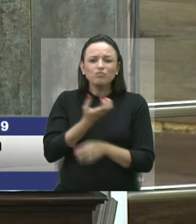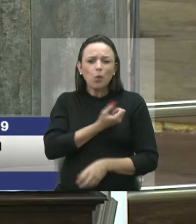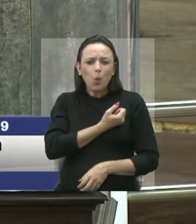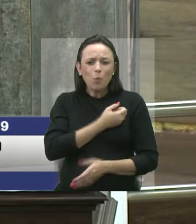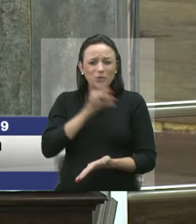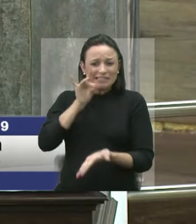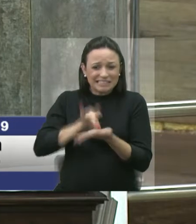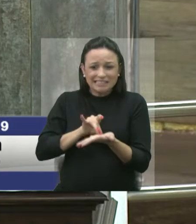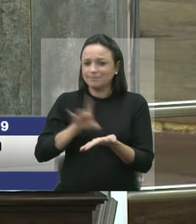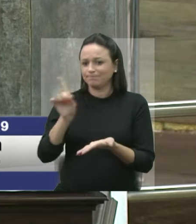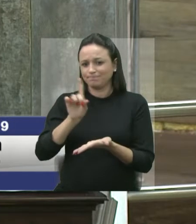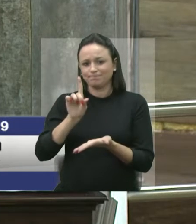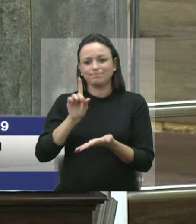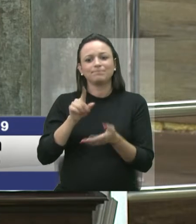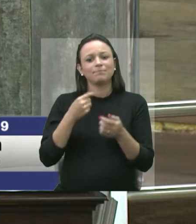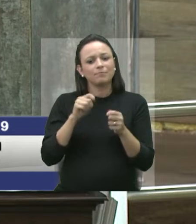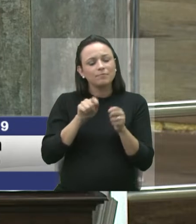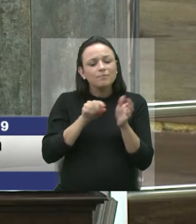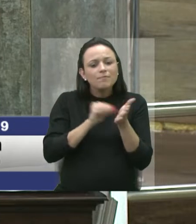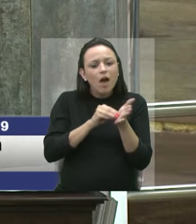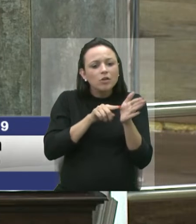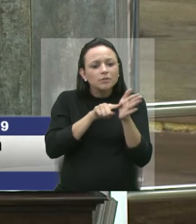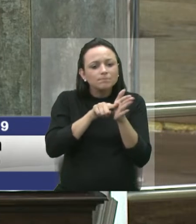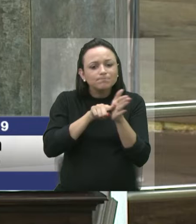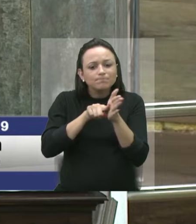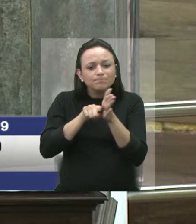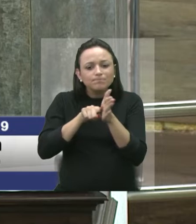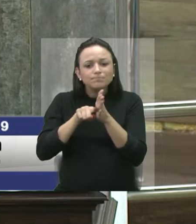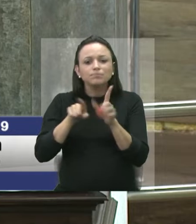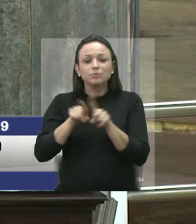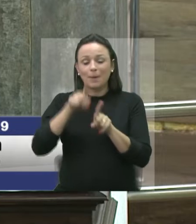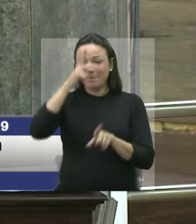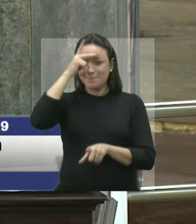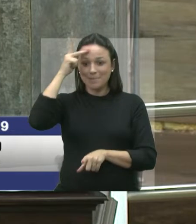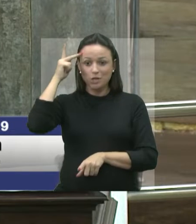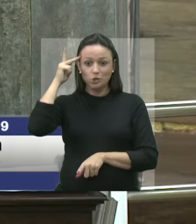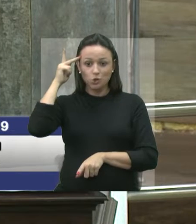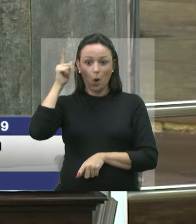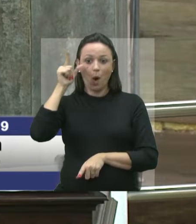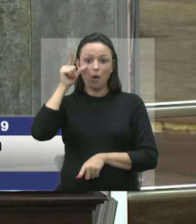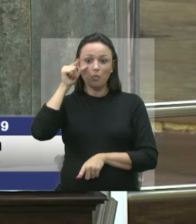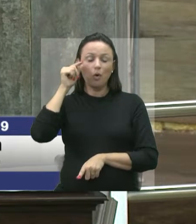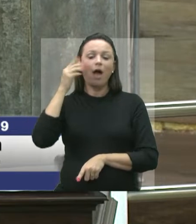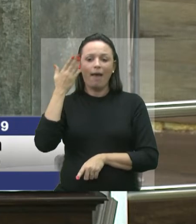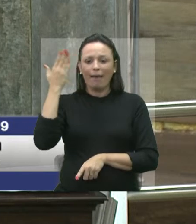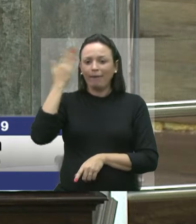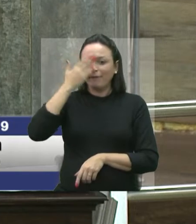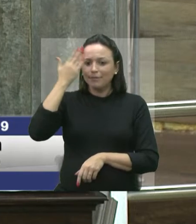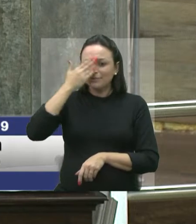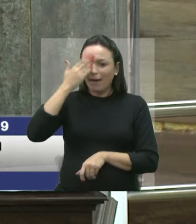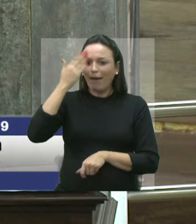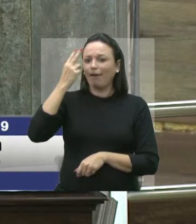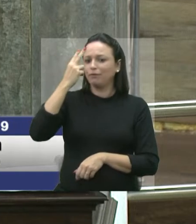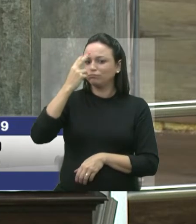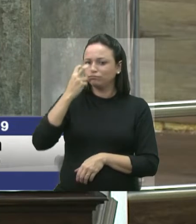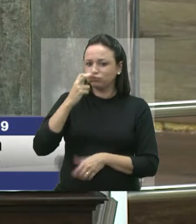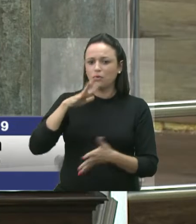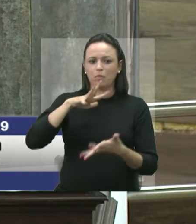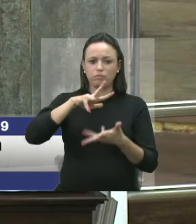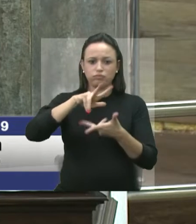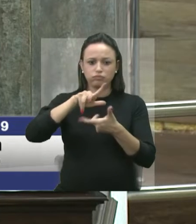compararmos com os percentuais de pessoas cegas da população mundial,